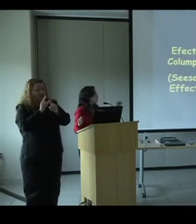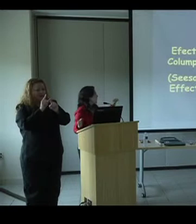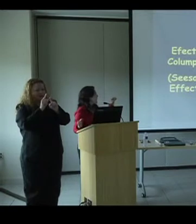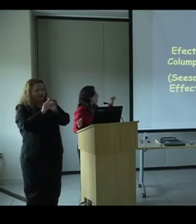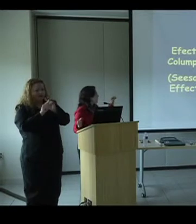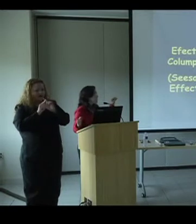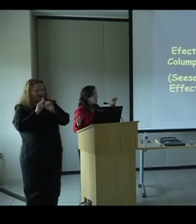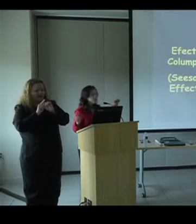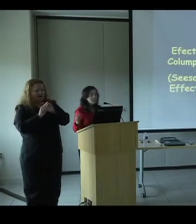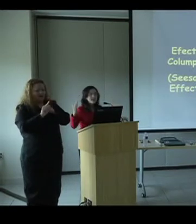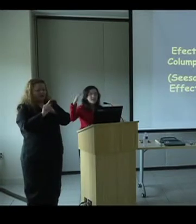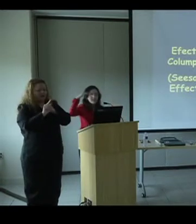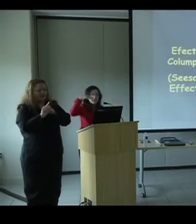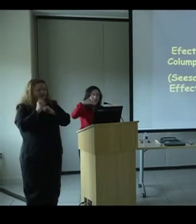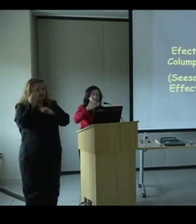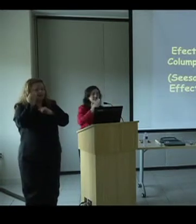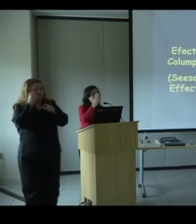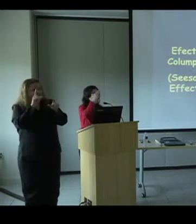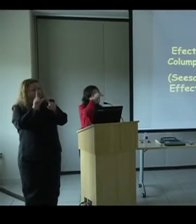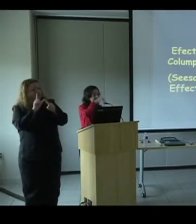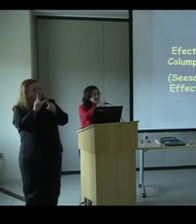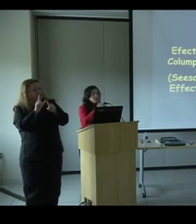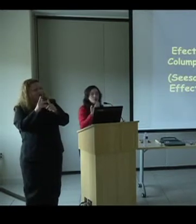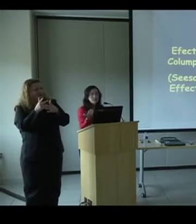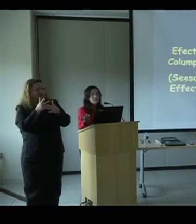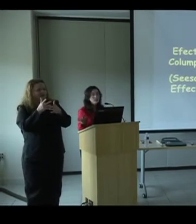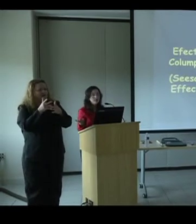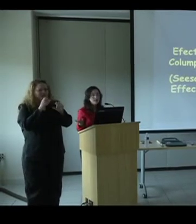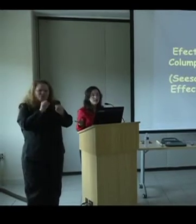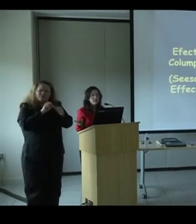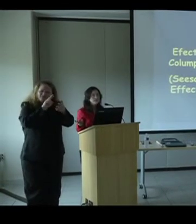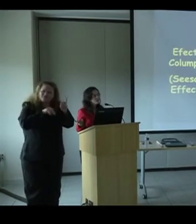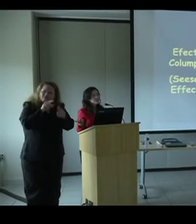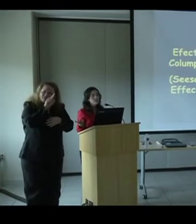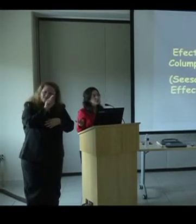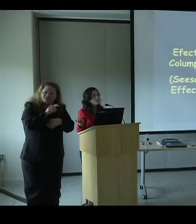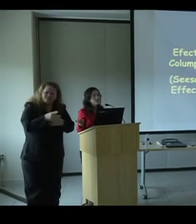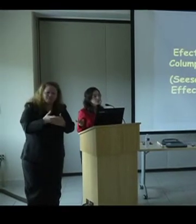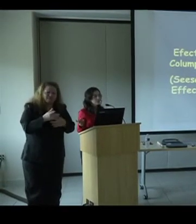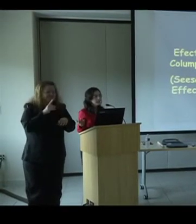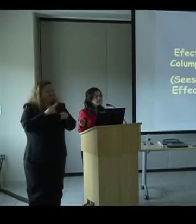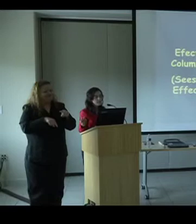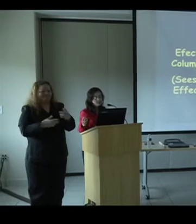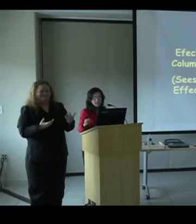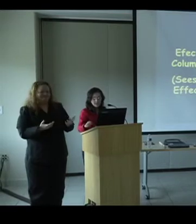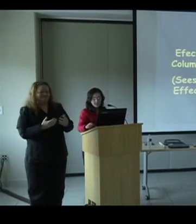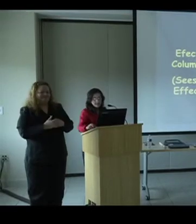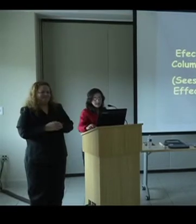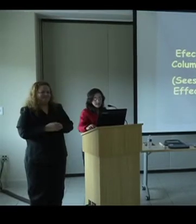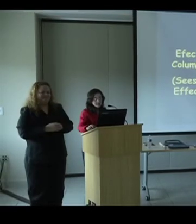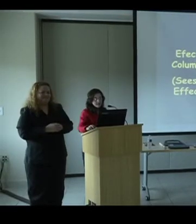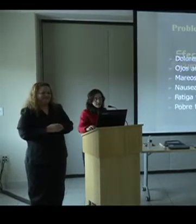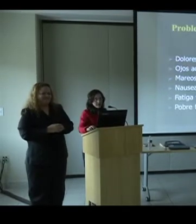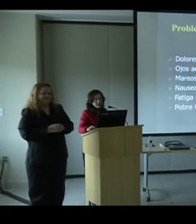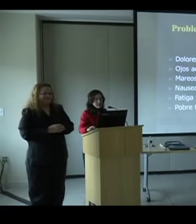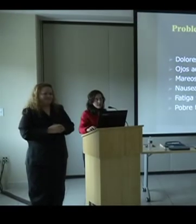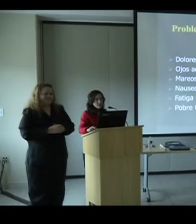si nosotros tuviéramos un texto donde las letras se nos hicieran Así podríamos leer no podríamos leer